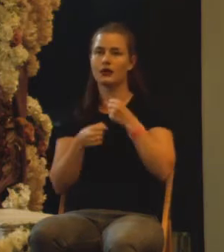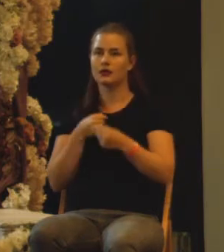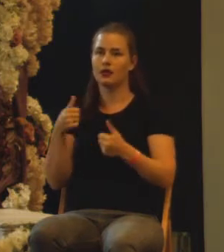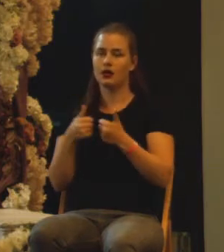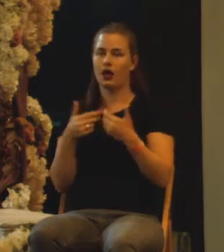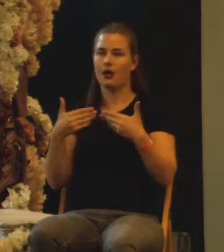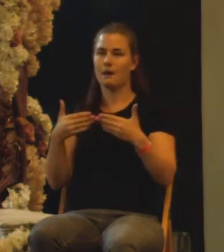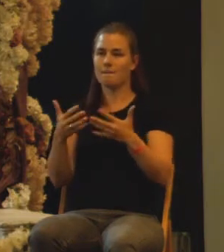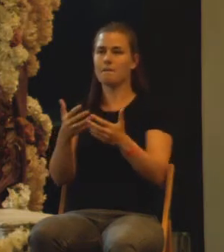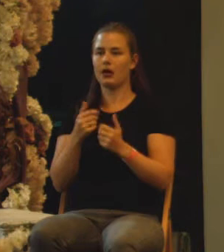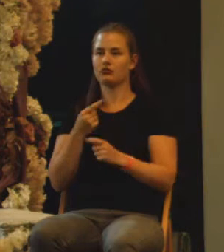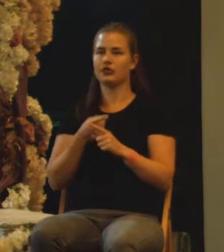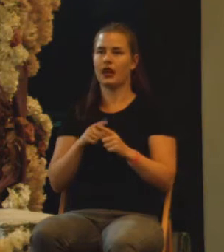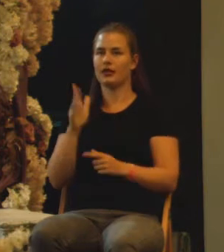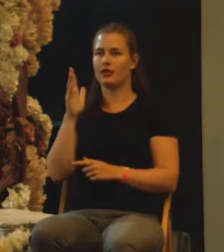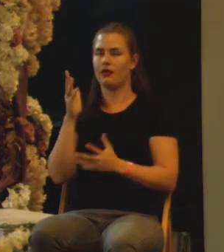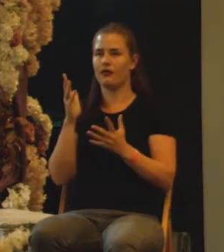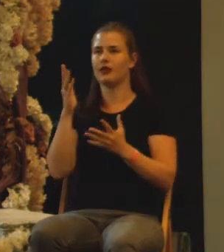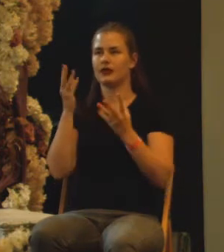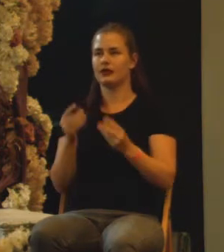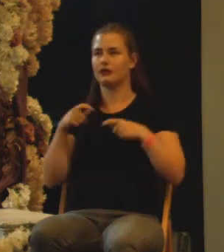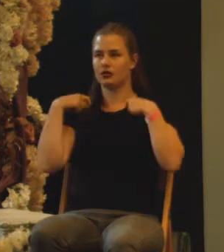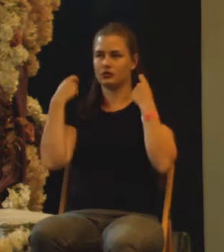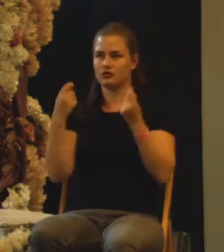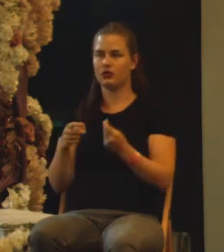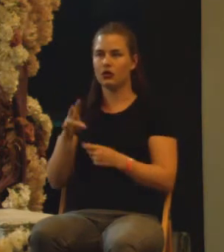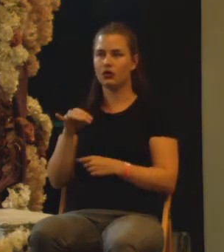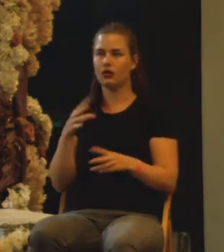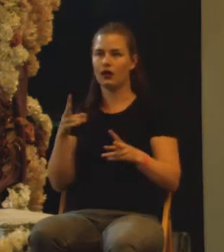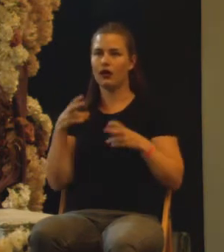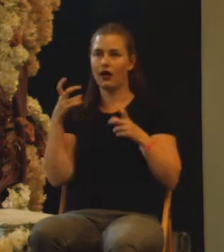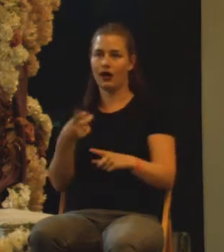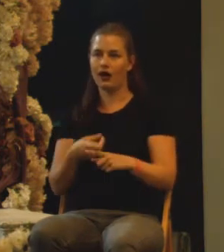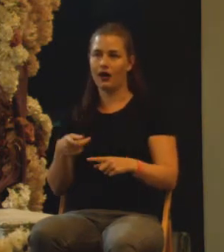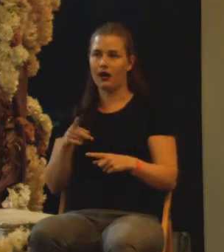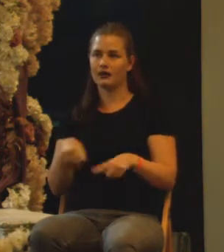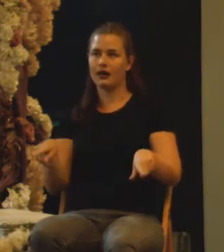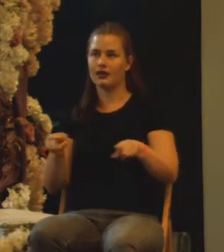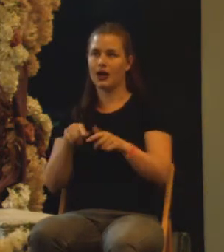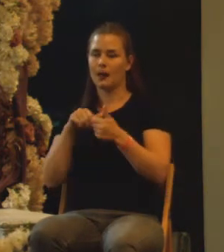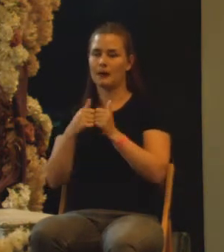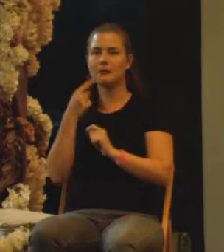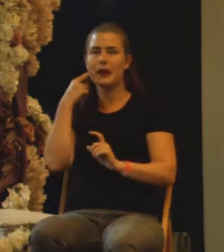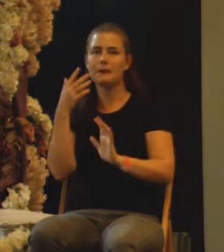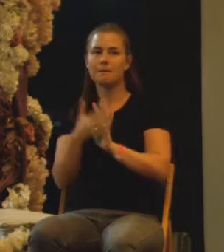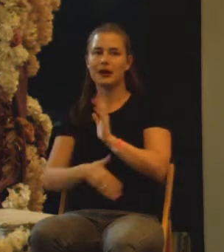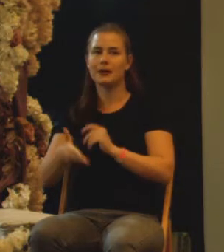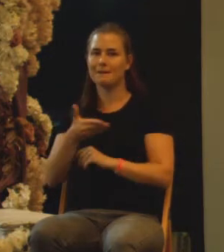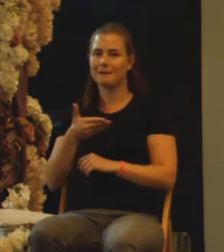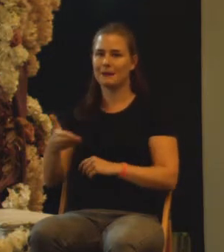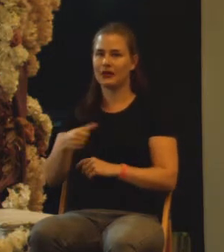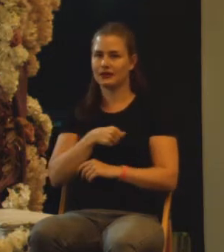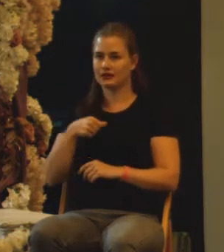парадного, получи это в день рождения. Ну, как бы. То есть это такая подмена понятий. Мы сами